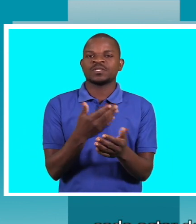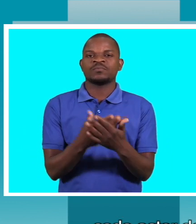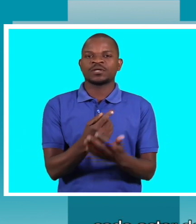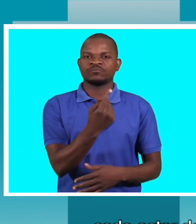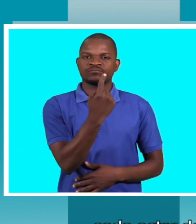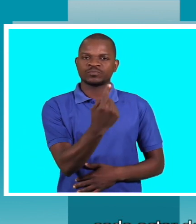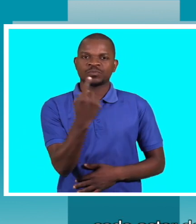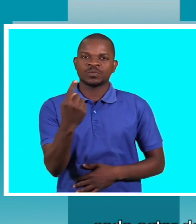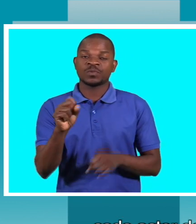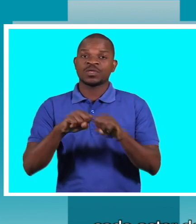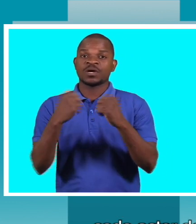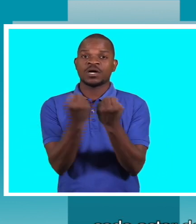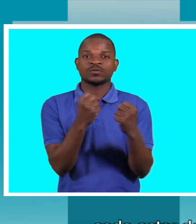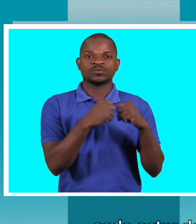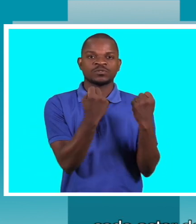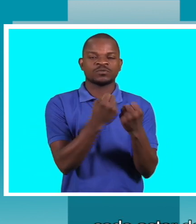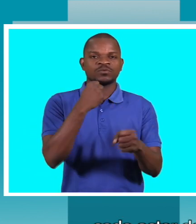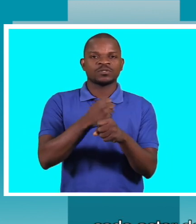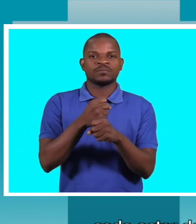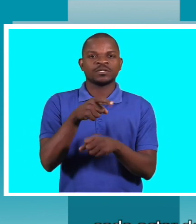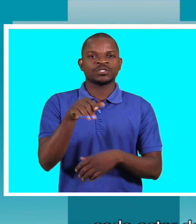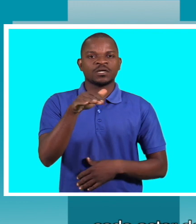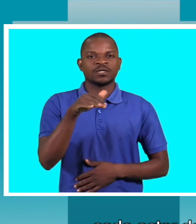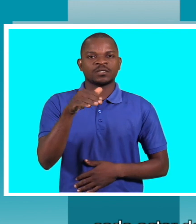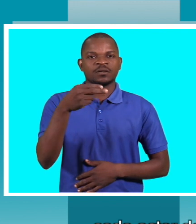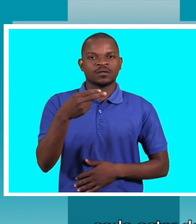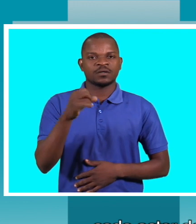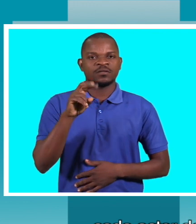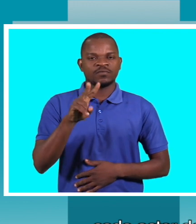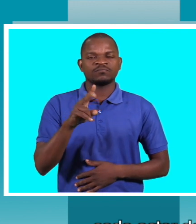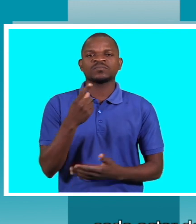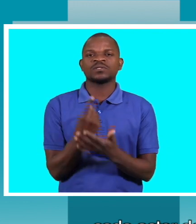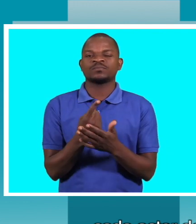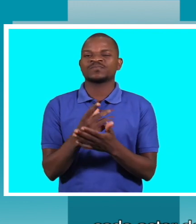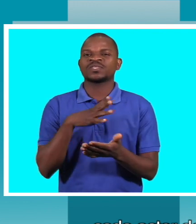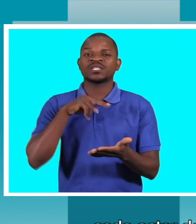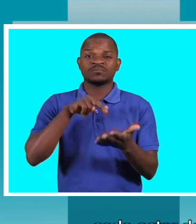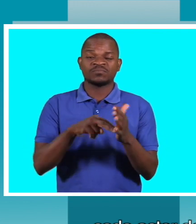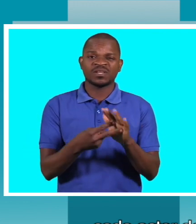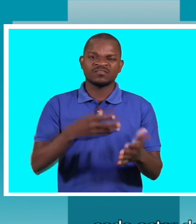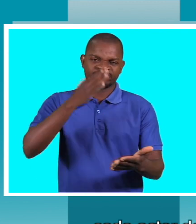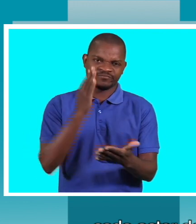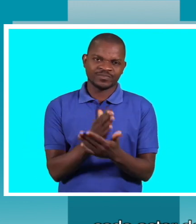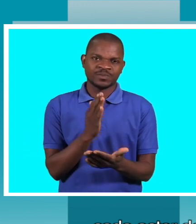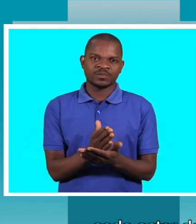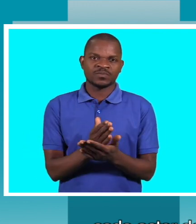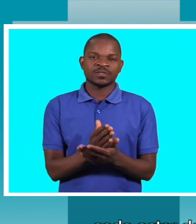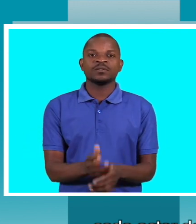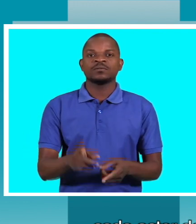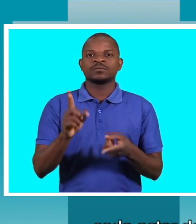de resposta ao HIV tenha consigo planos efetivos, planos que tenham